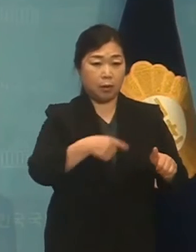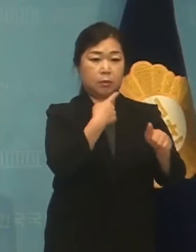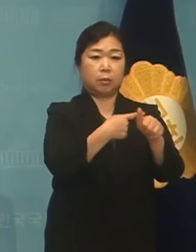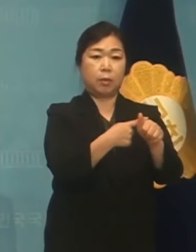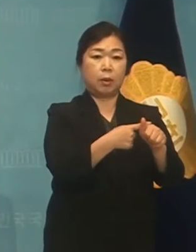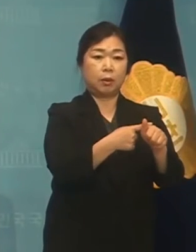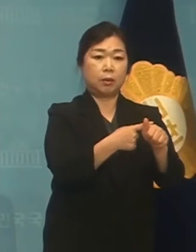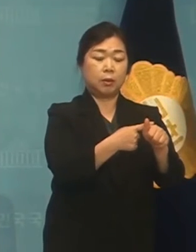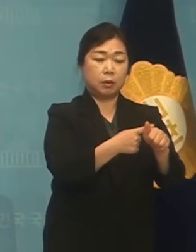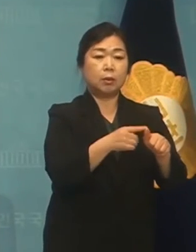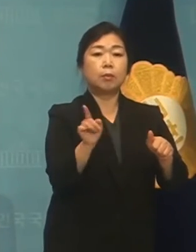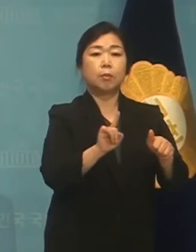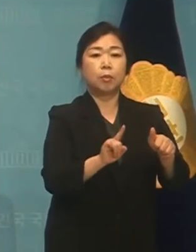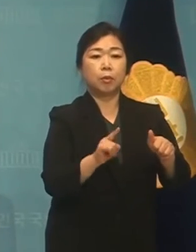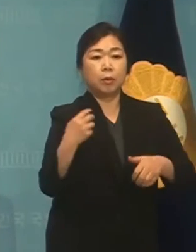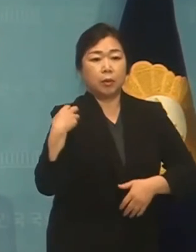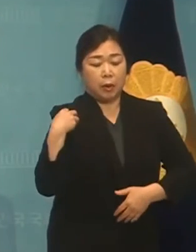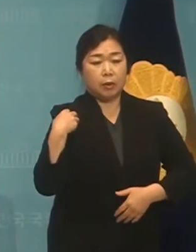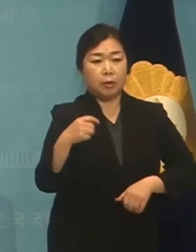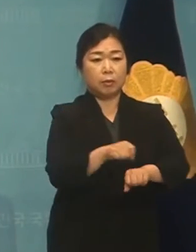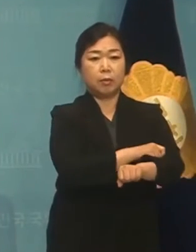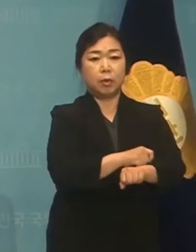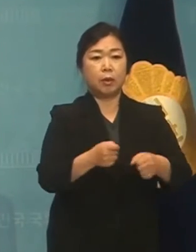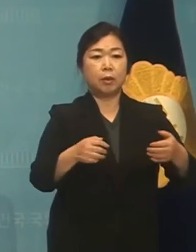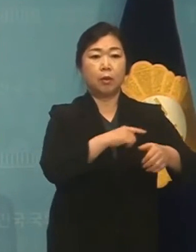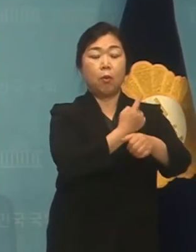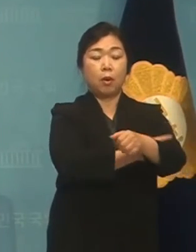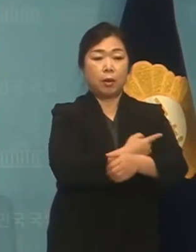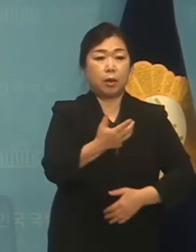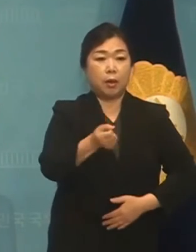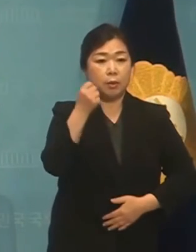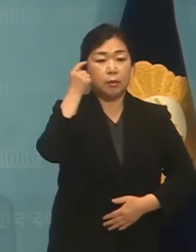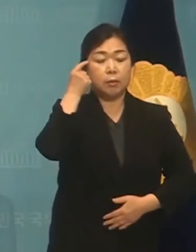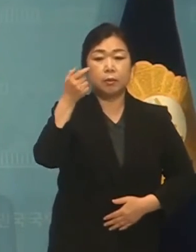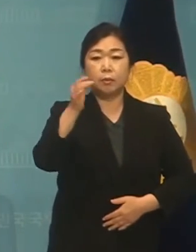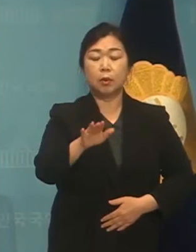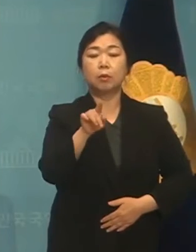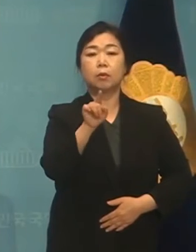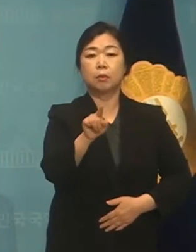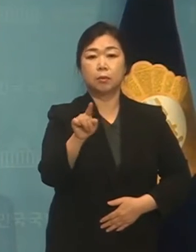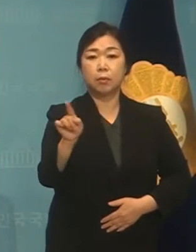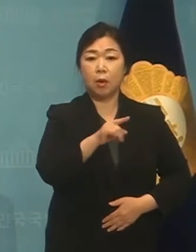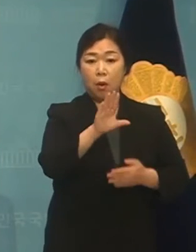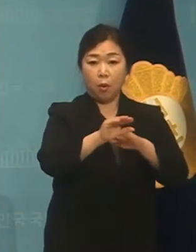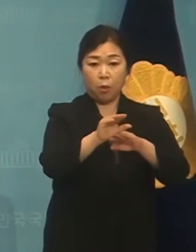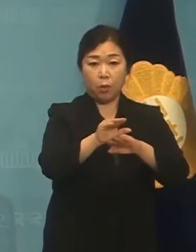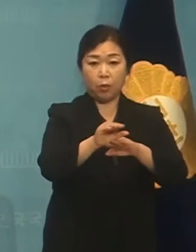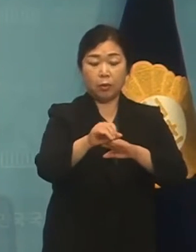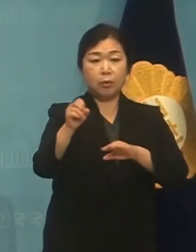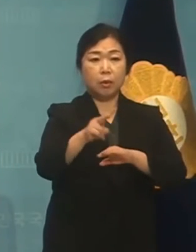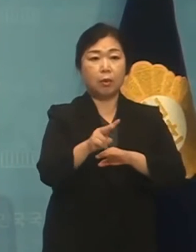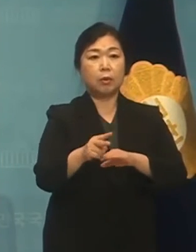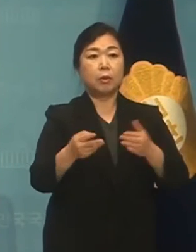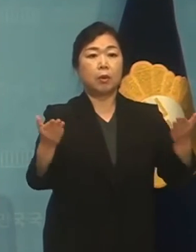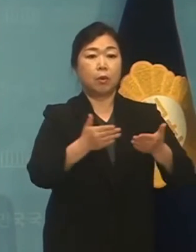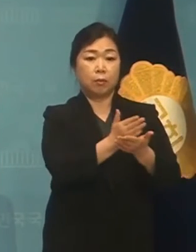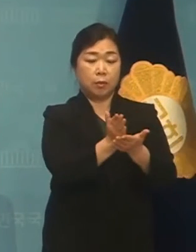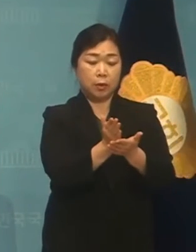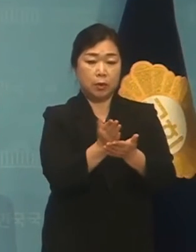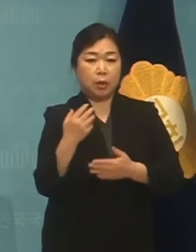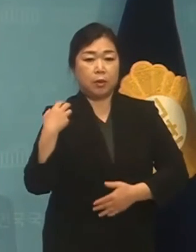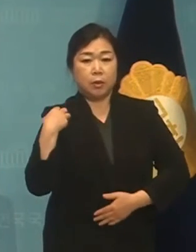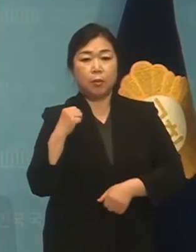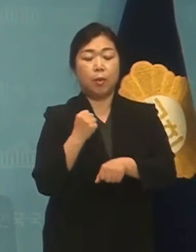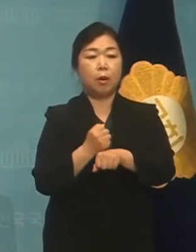언론이 누리고 있는 특별한 권리이지만 그것은 또한 언론이 어깨에 짊어져야